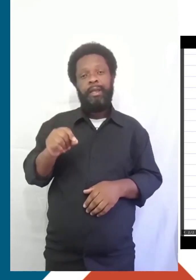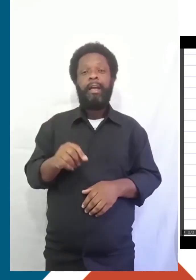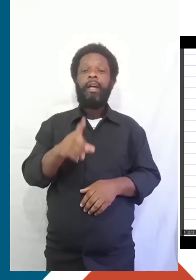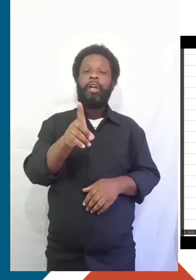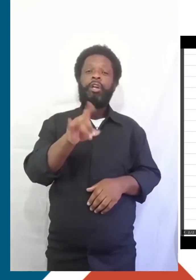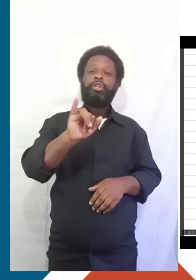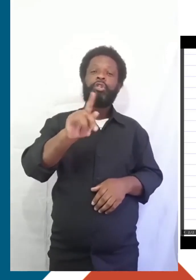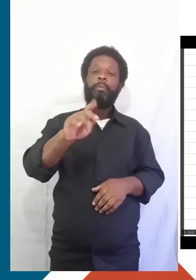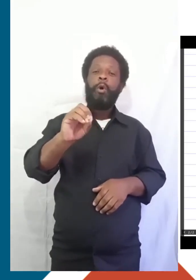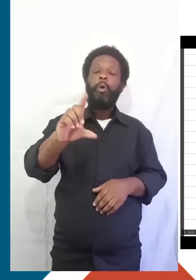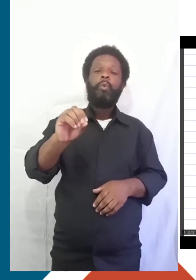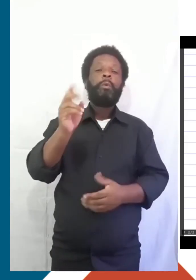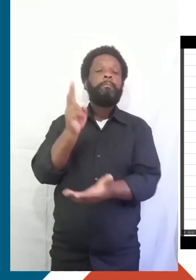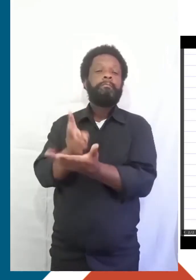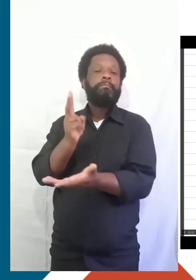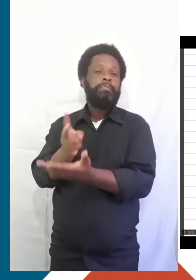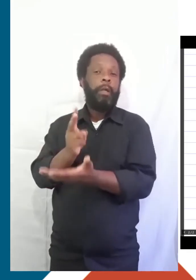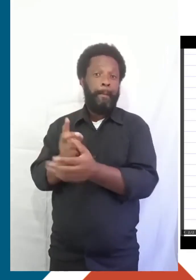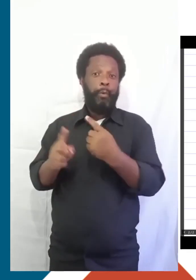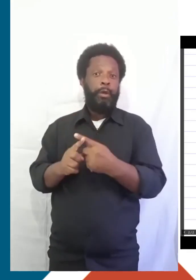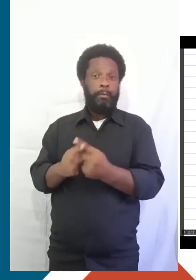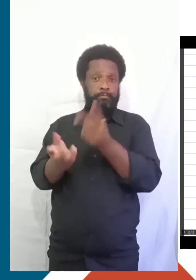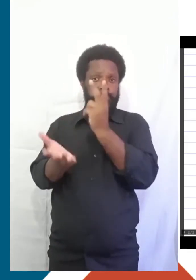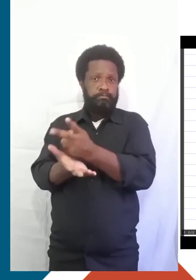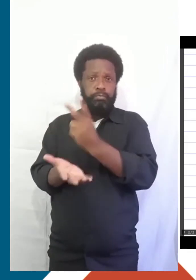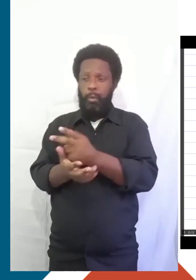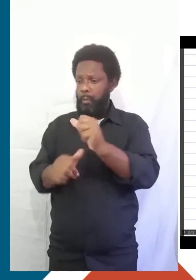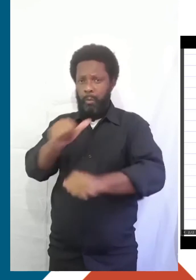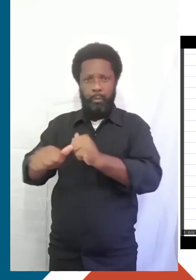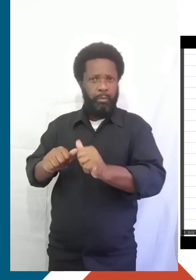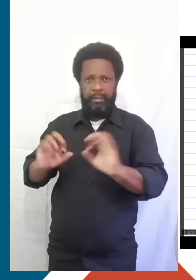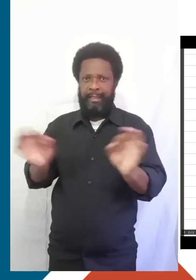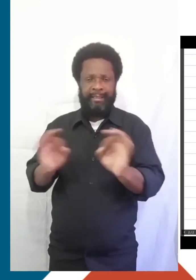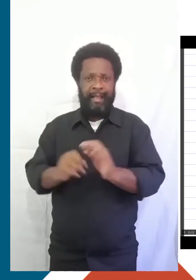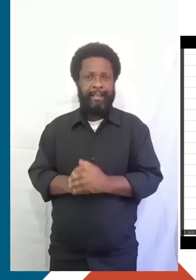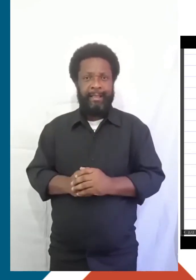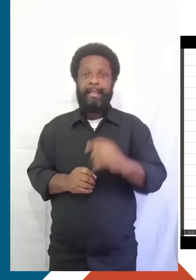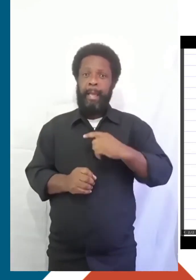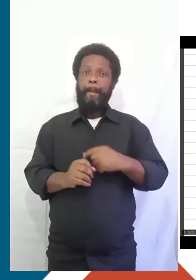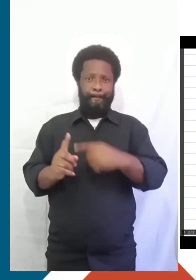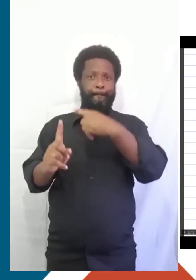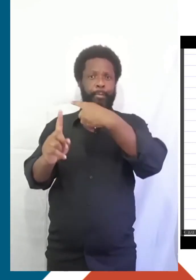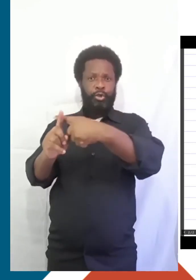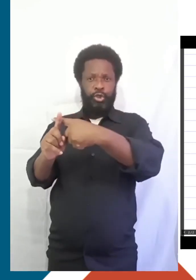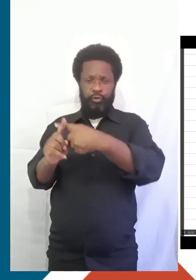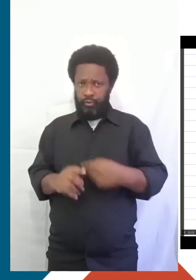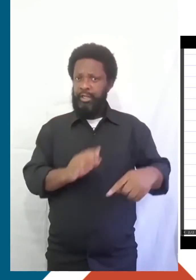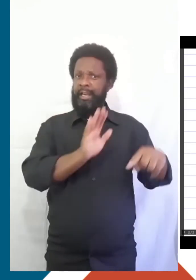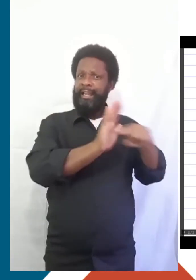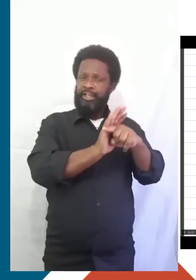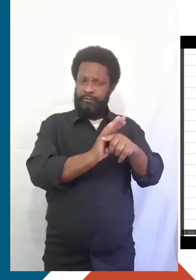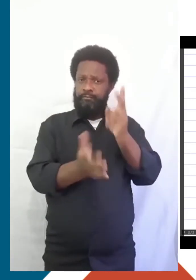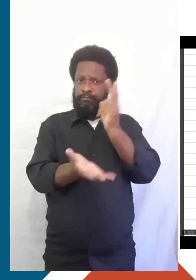nós temos o dipolo permanente. Porque ele é permanente, ele não muda. Você tem um polo positivo,